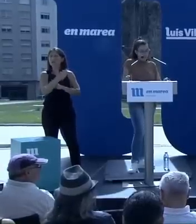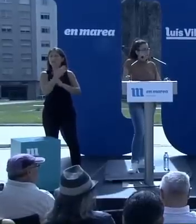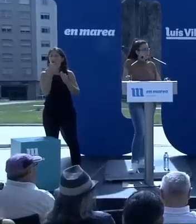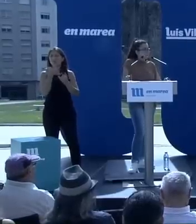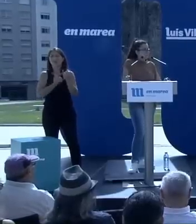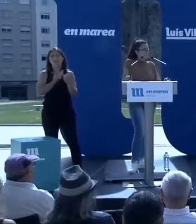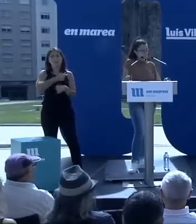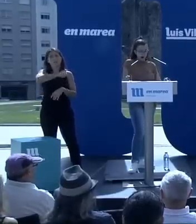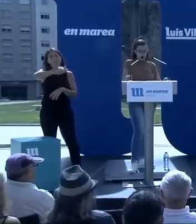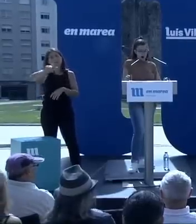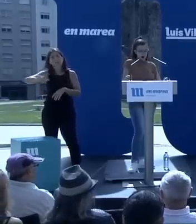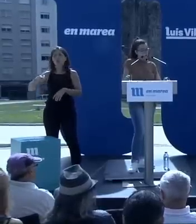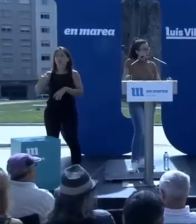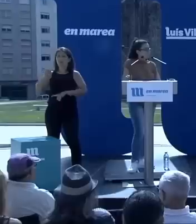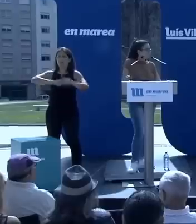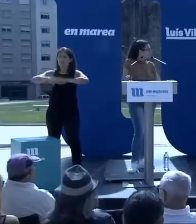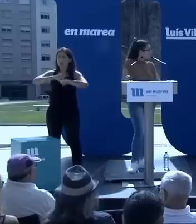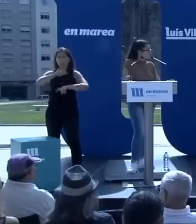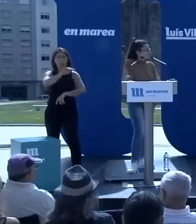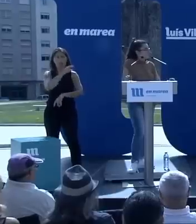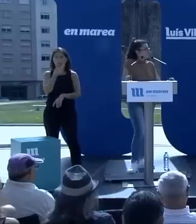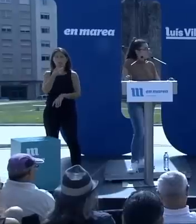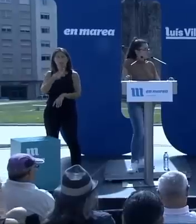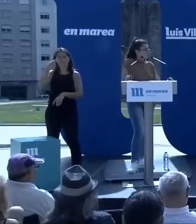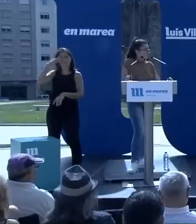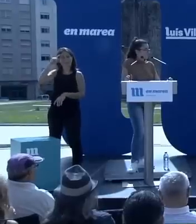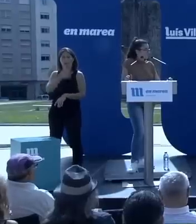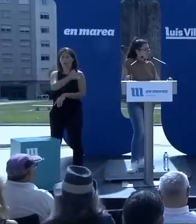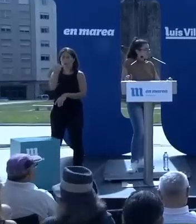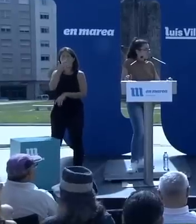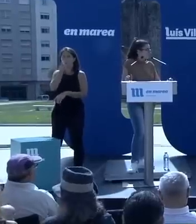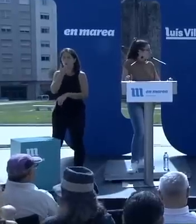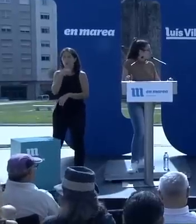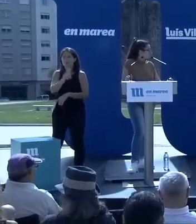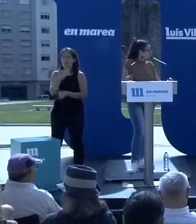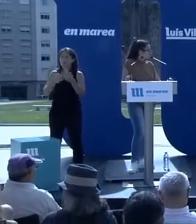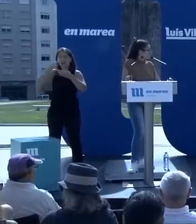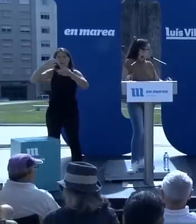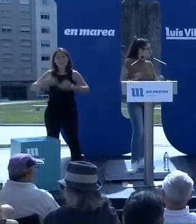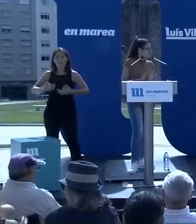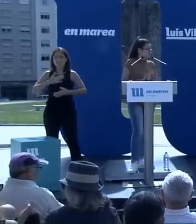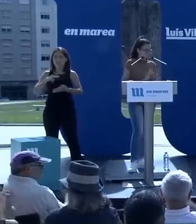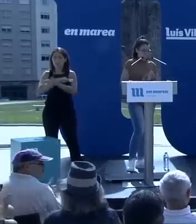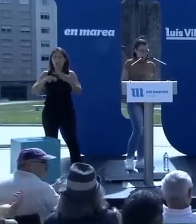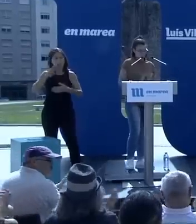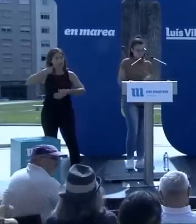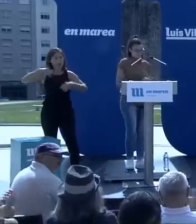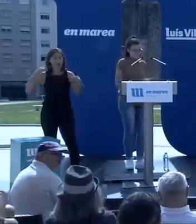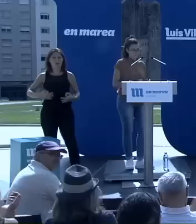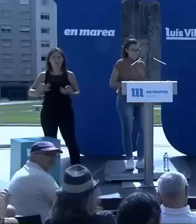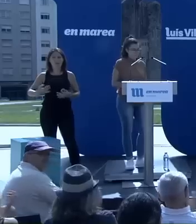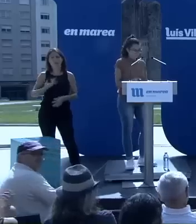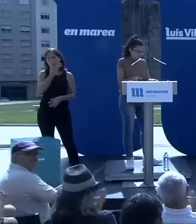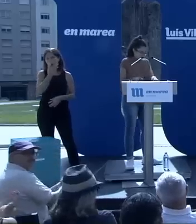as problemáticas da xente do común. Polo tanto, un candidato coñecedor da realidade galega.